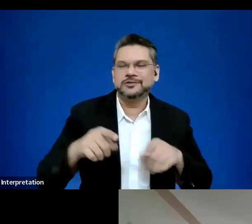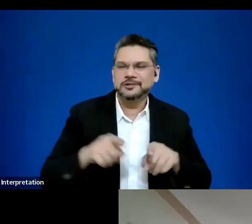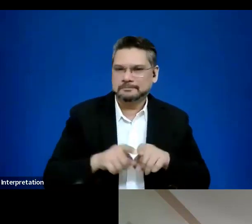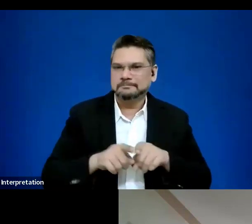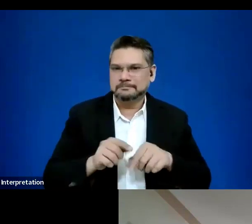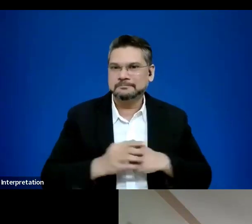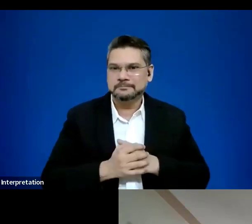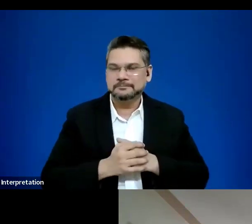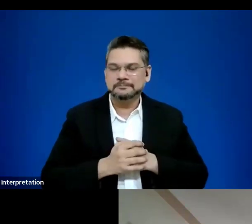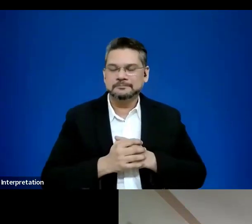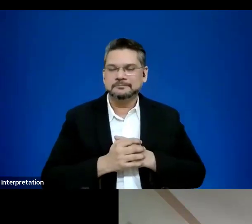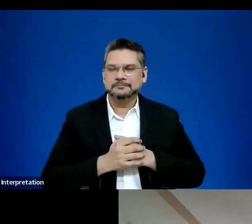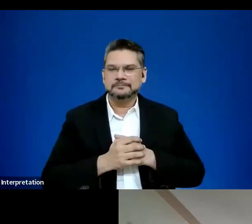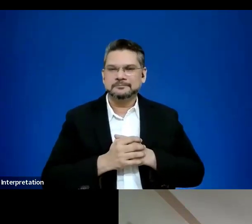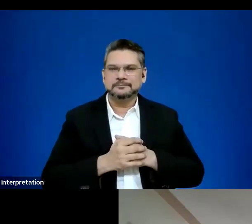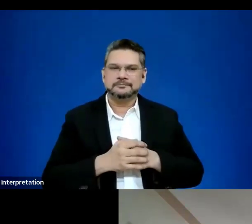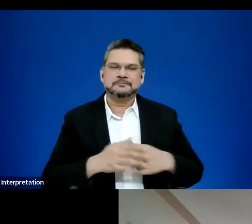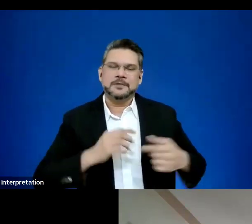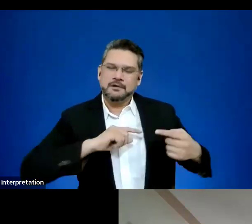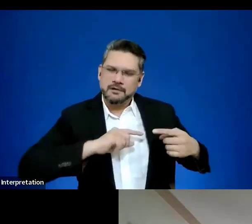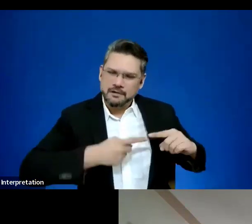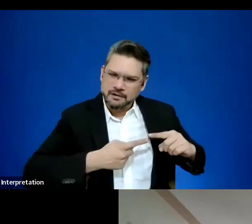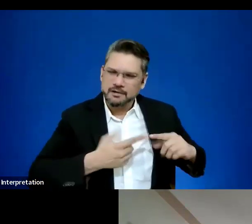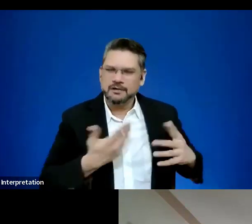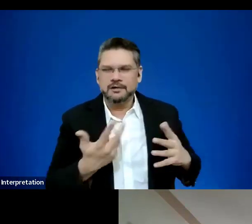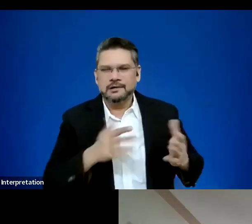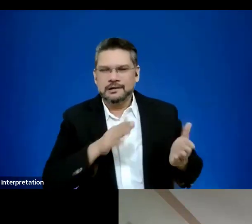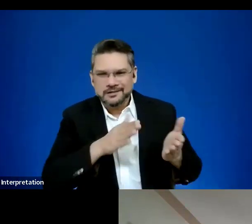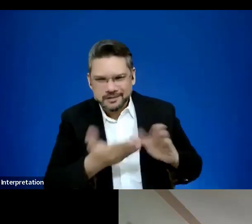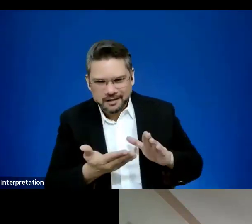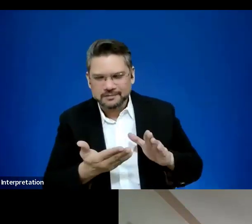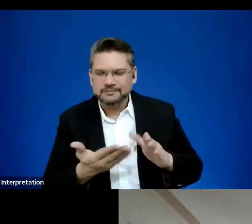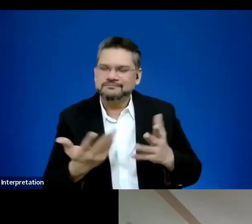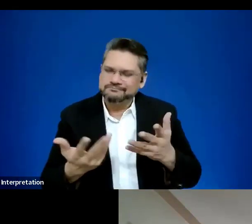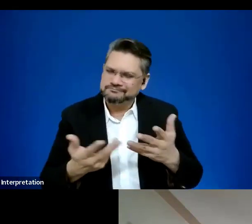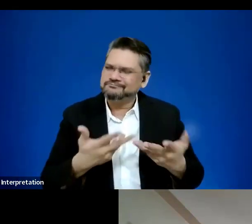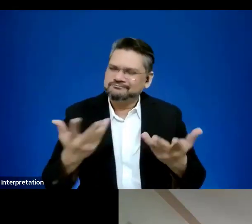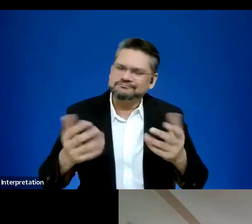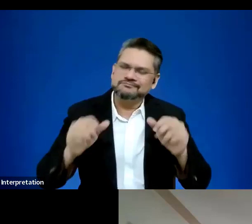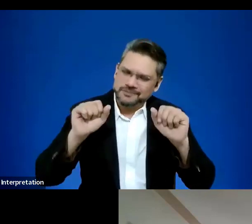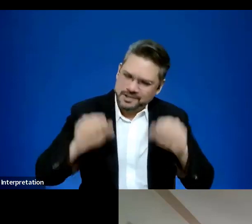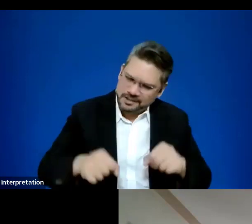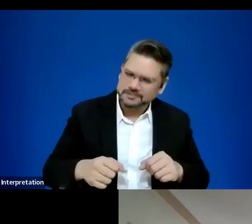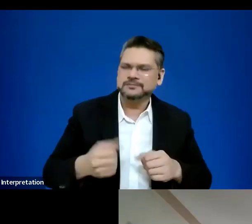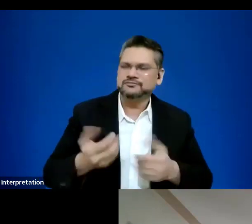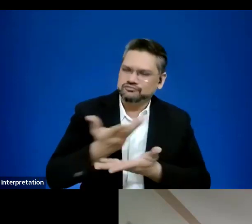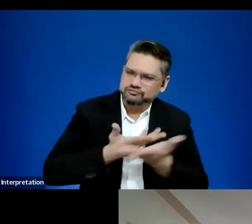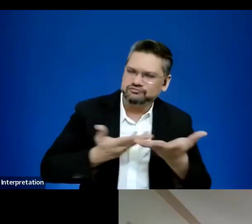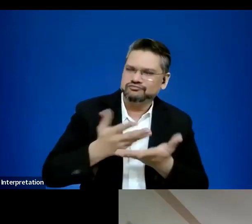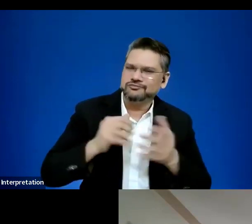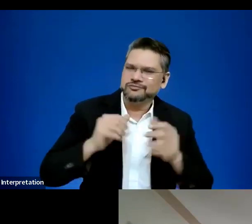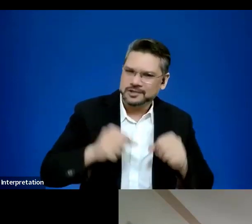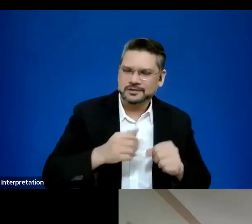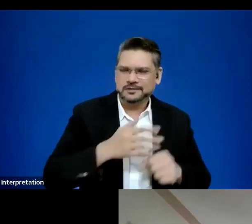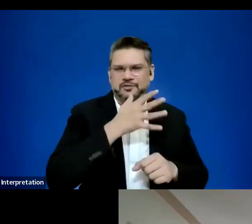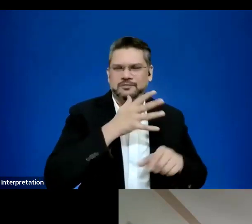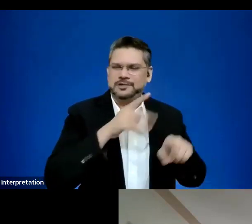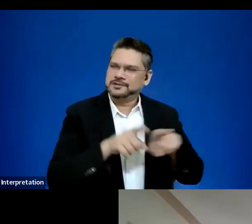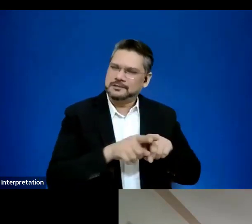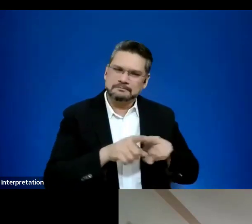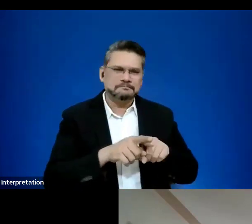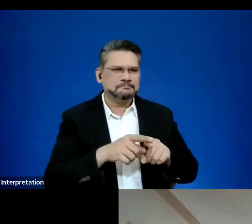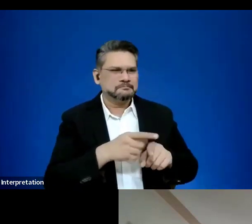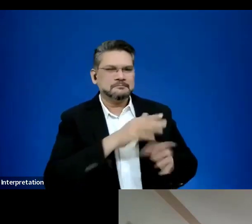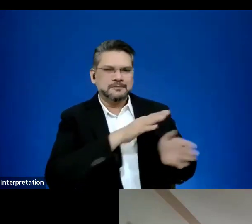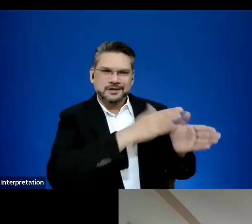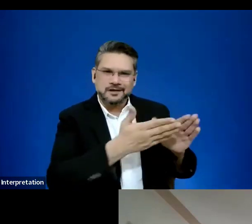我们希望呢，把她的这些，我妈妈的这些病痛呢，把它转化成力量，我们来去